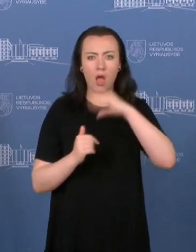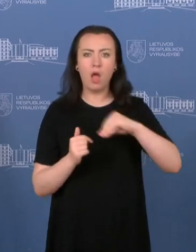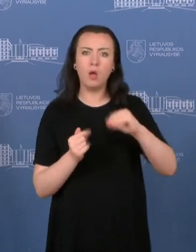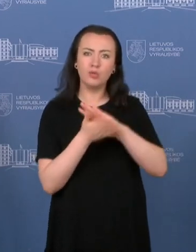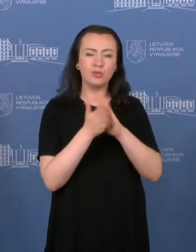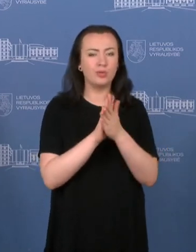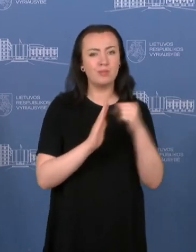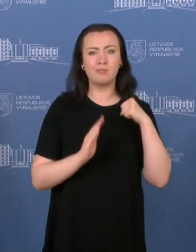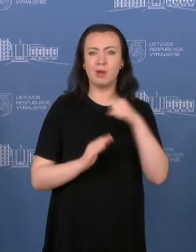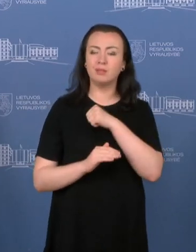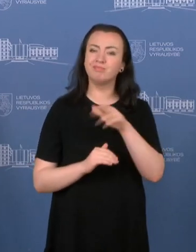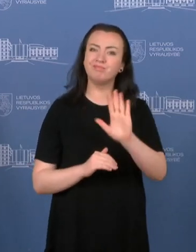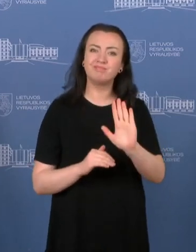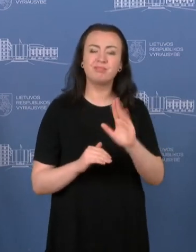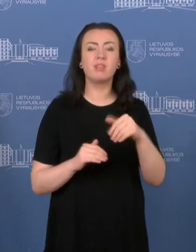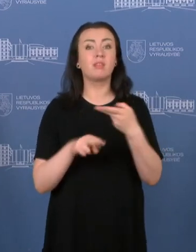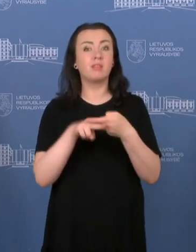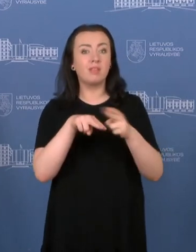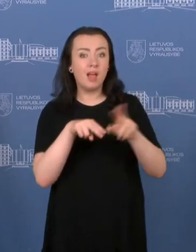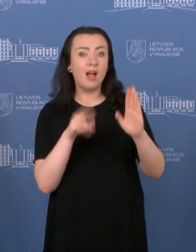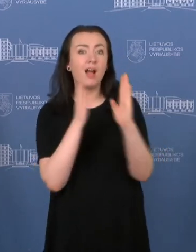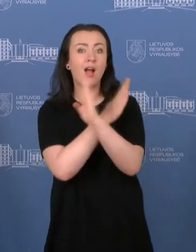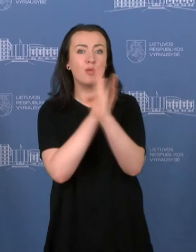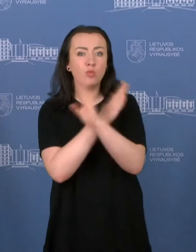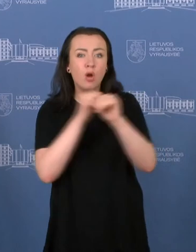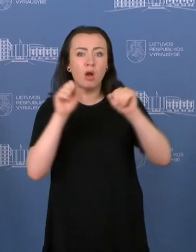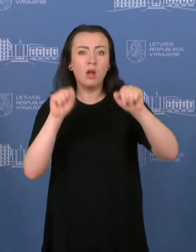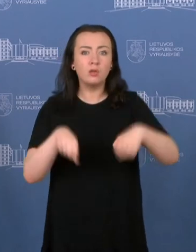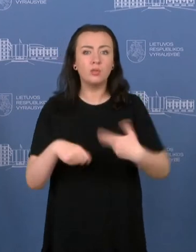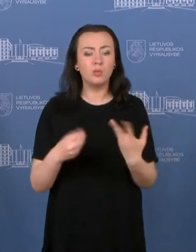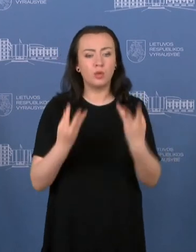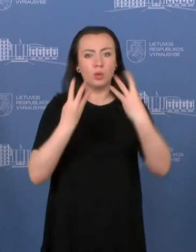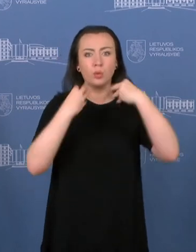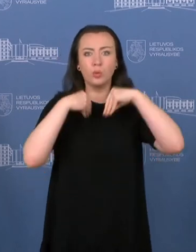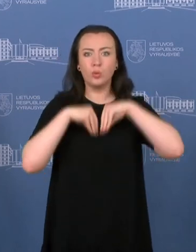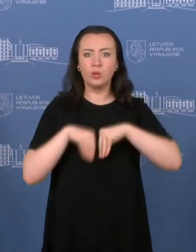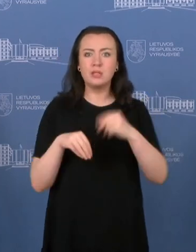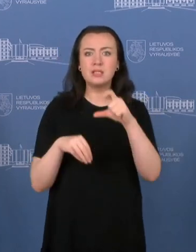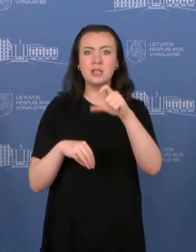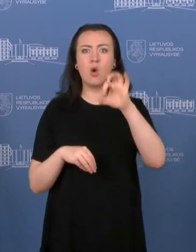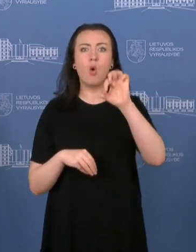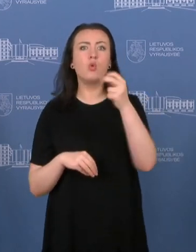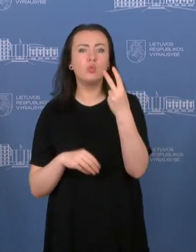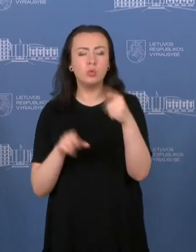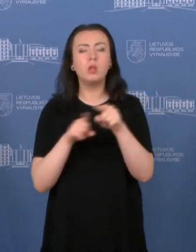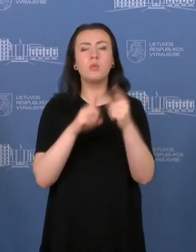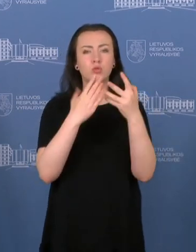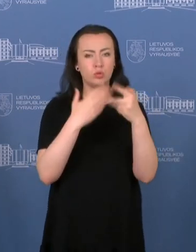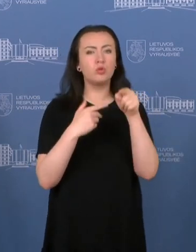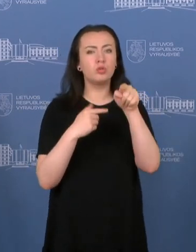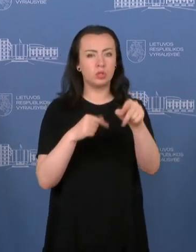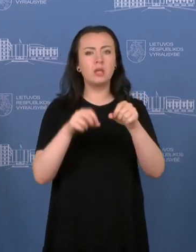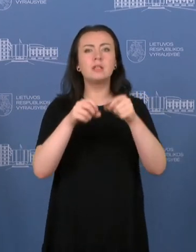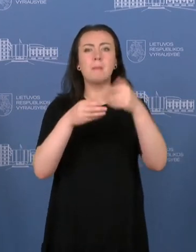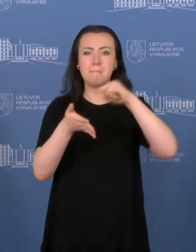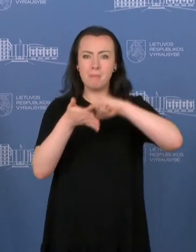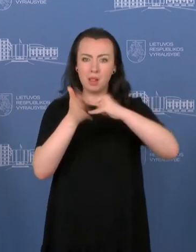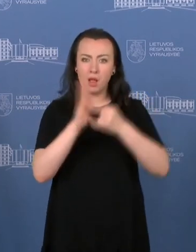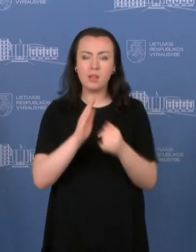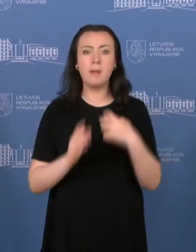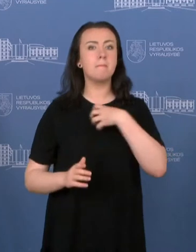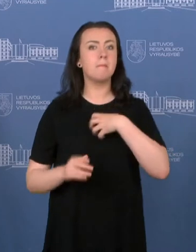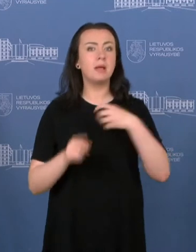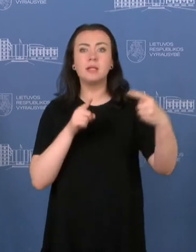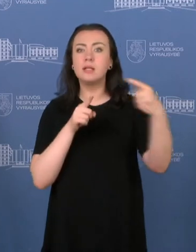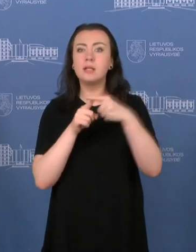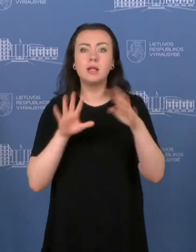dujas. Todėl gamtos galimybė sugerti daugiau ar mažiau CO2 irgi yra apskaičiuota šitoje strategijoje. Tai pagrindinis